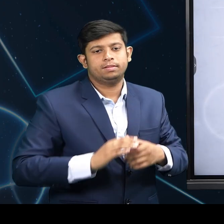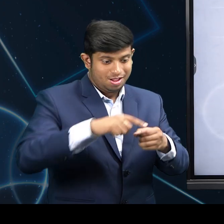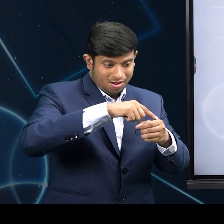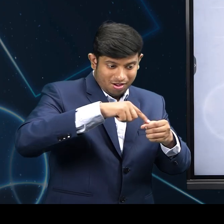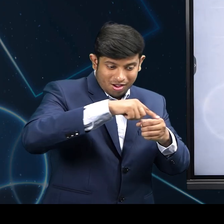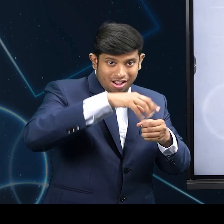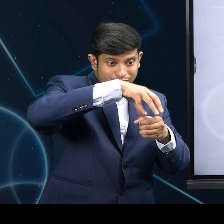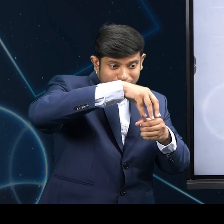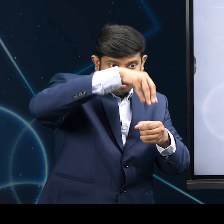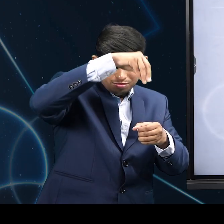ಒಟ್ಟು ಮೇಲ್ಮೈ ವಿಸ್ತೀರ್ಣ.